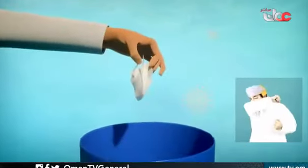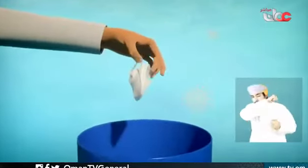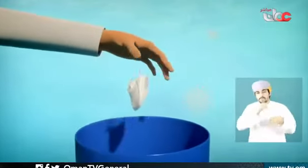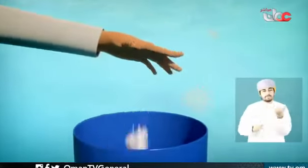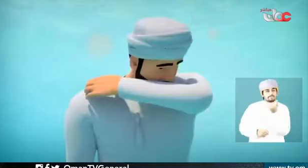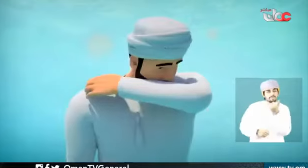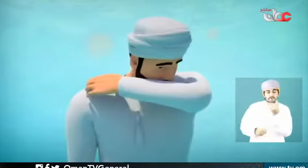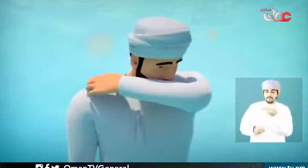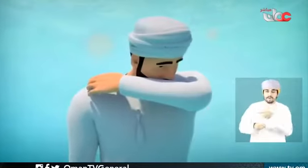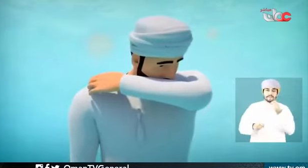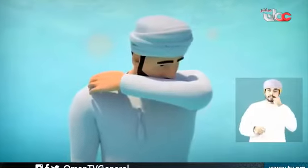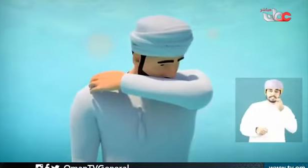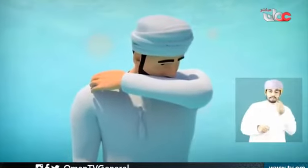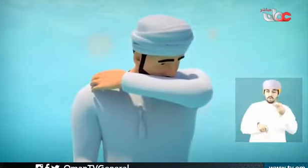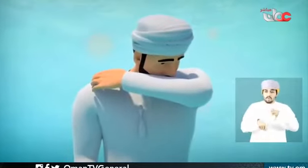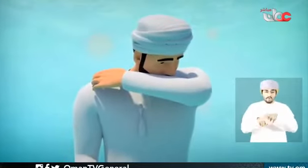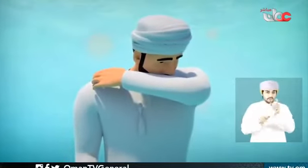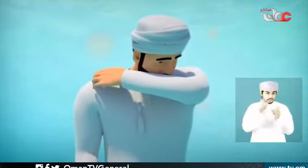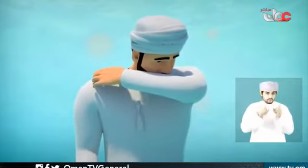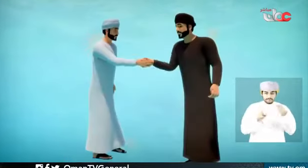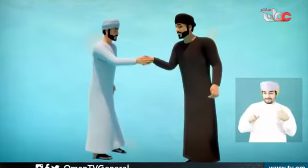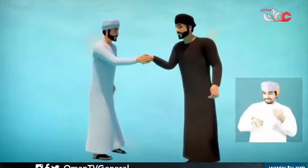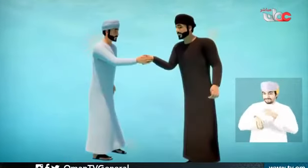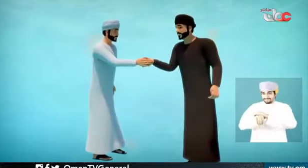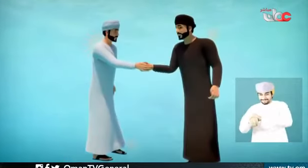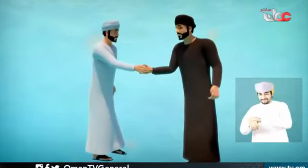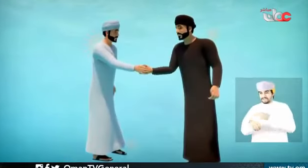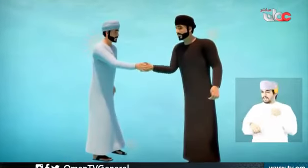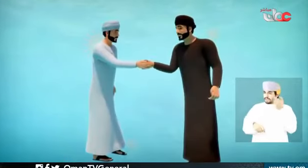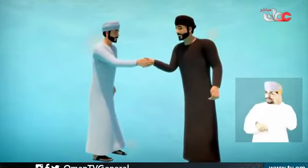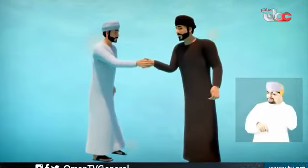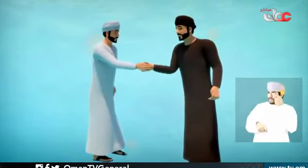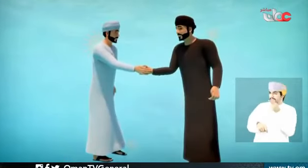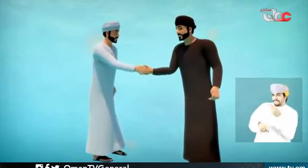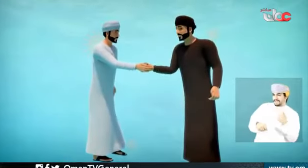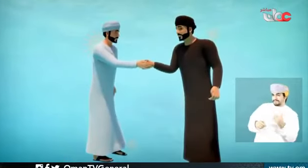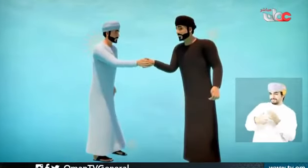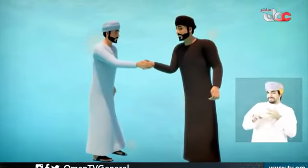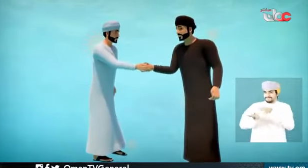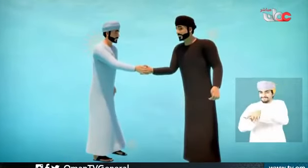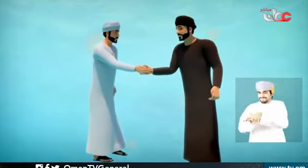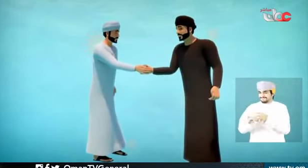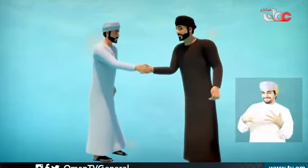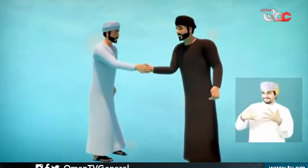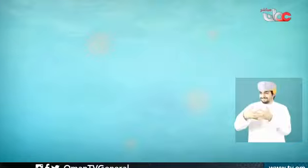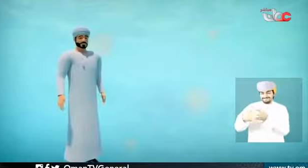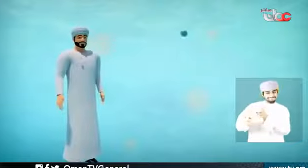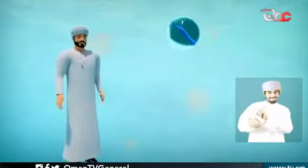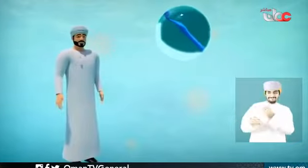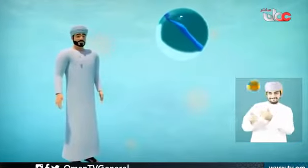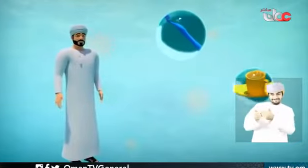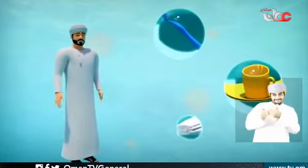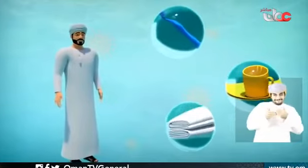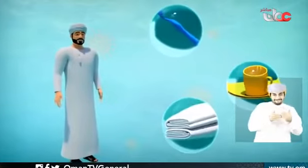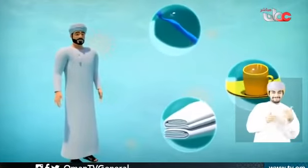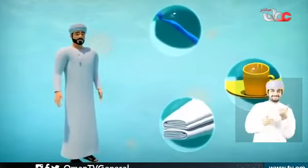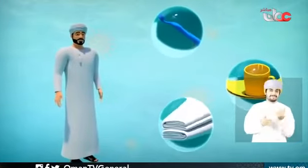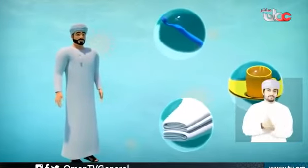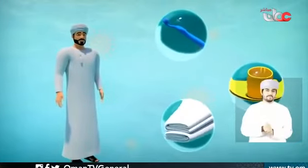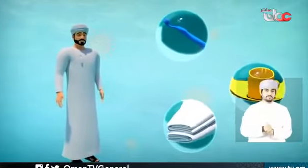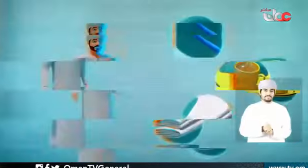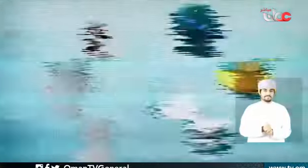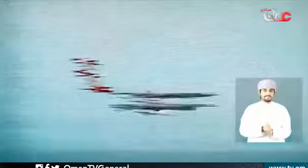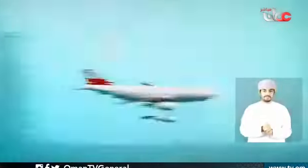عند العطس والسعال، تجنب الاتصال المباشر مع من يعاني من أعراض المرض، عدم مشاركة الآخرين لأدواتهم